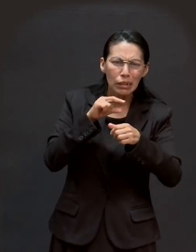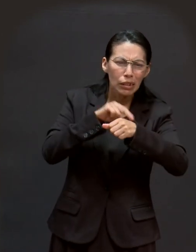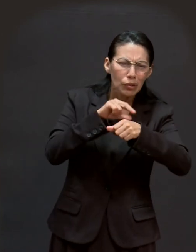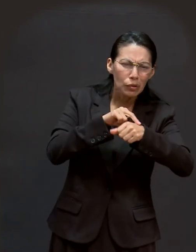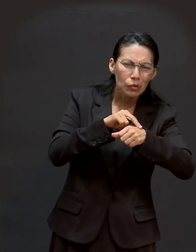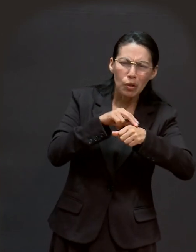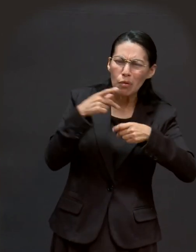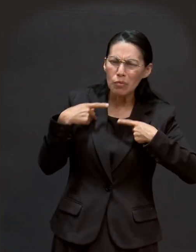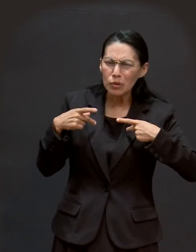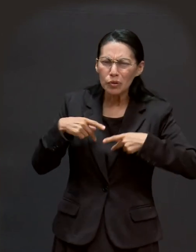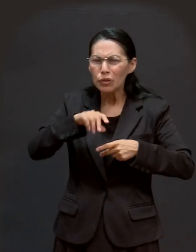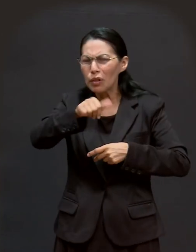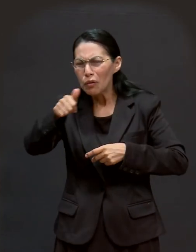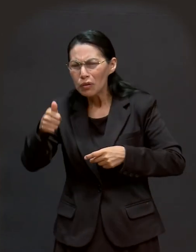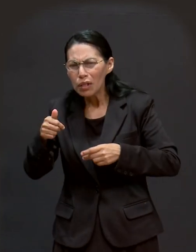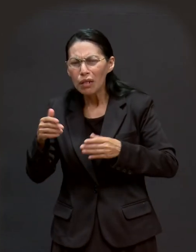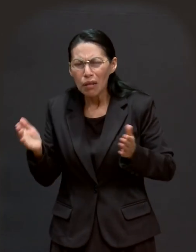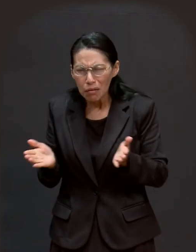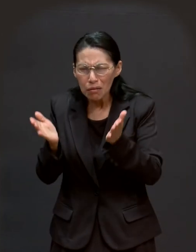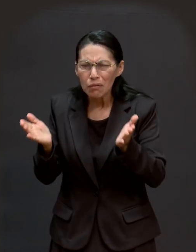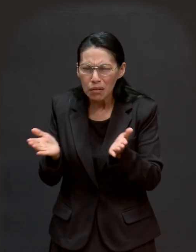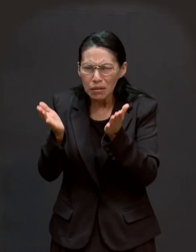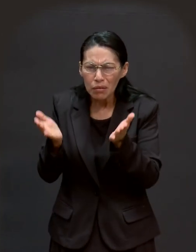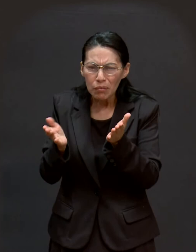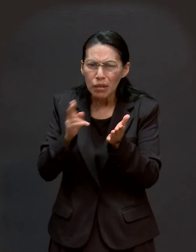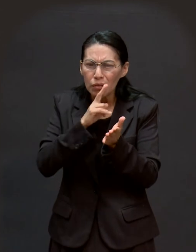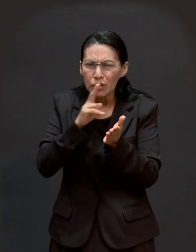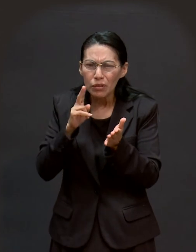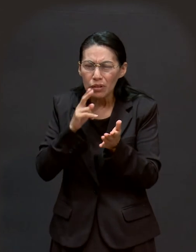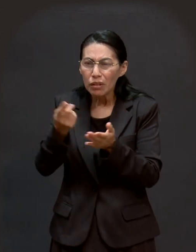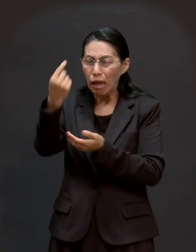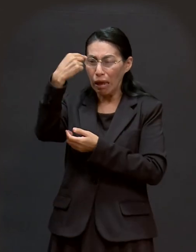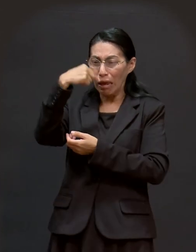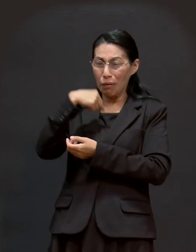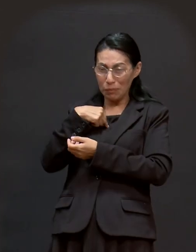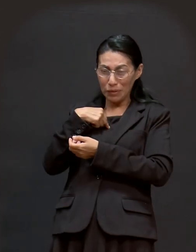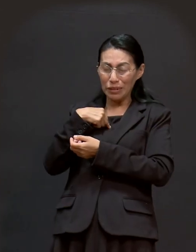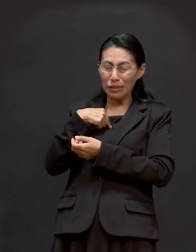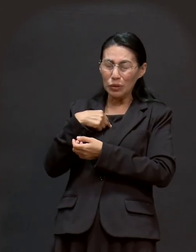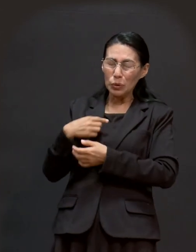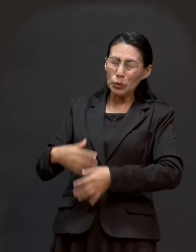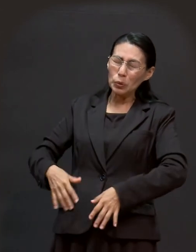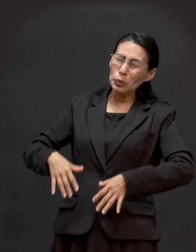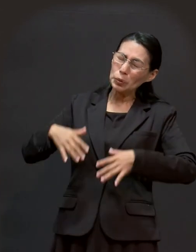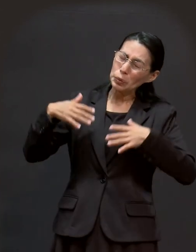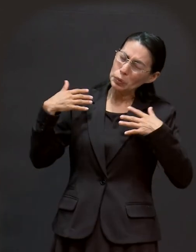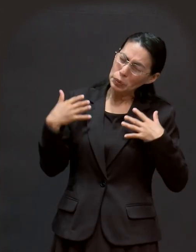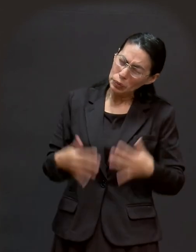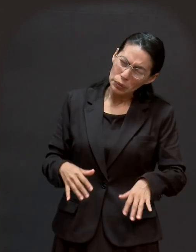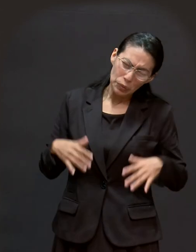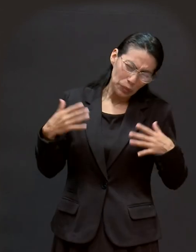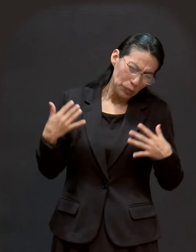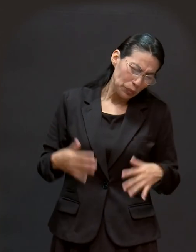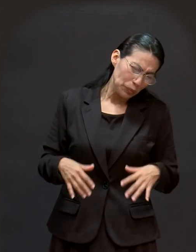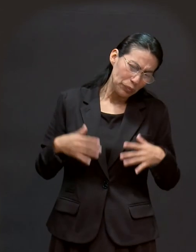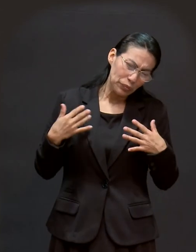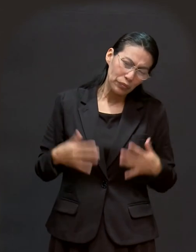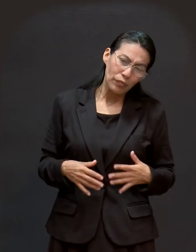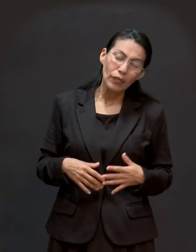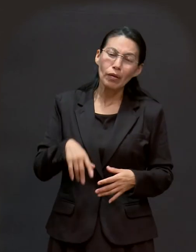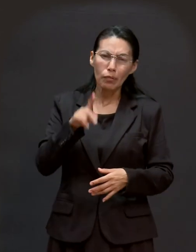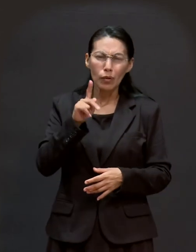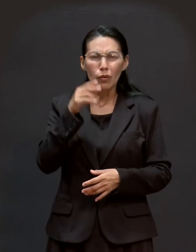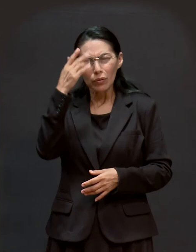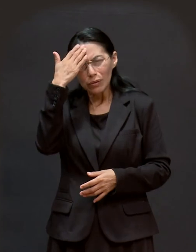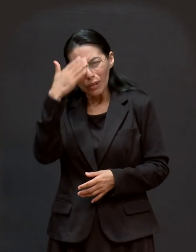médico para animar a otros pero cuando la noticia te llega a ti uno que tiene que alguien esté a su lado y que es el momento puedas tu sentir el cariño que